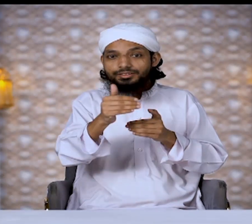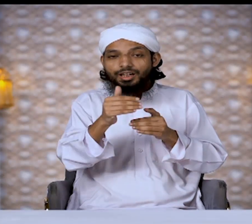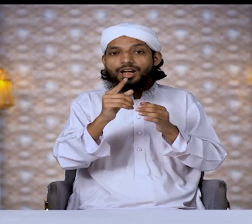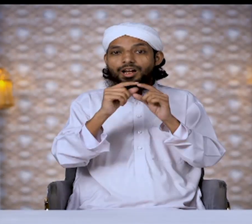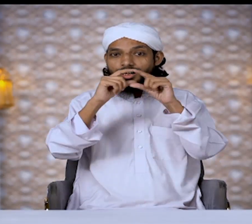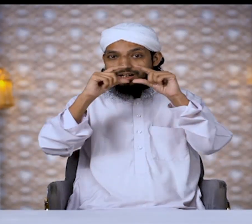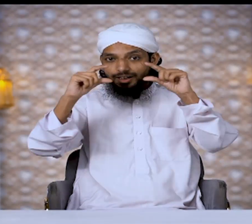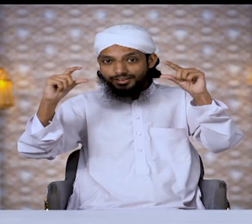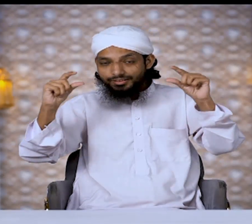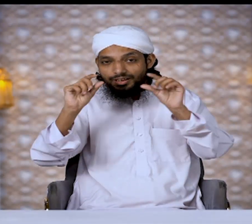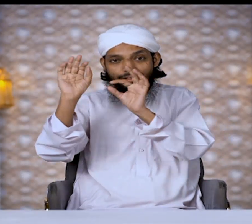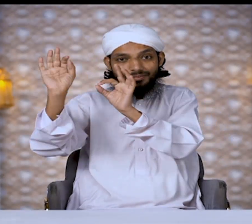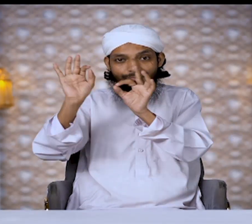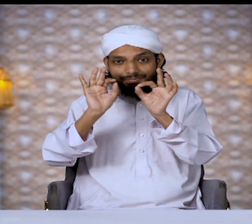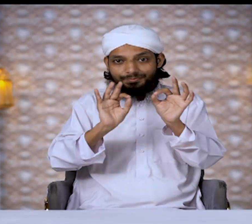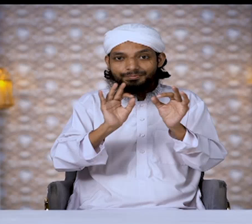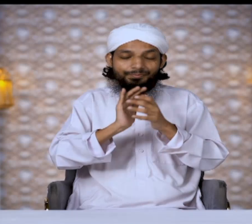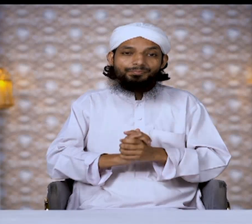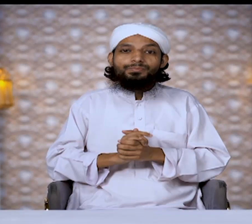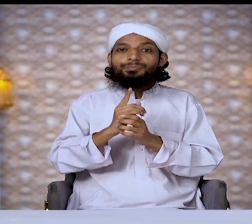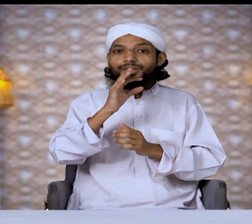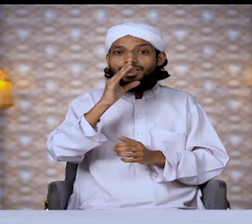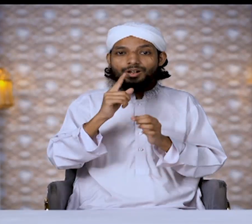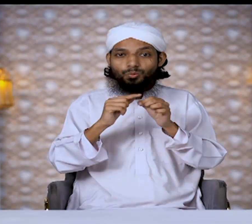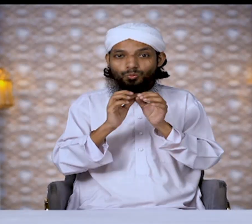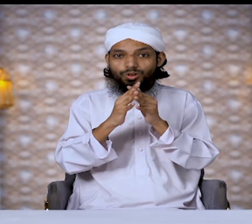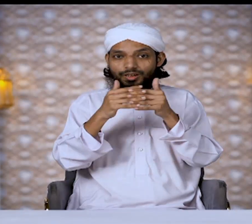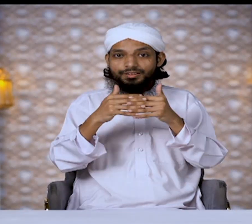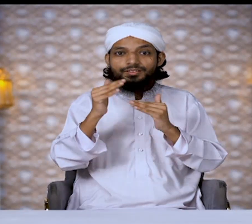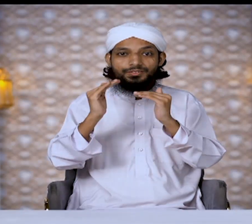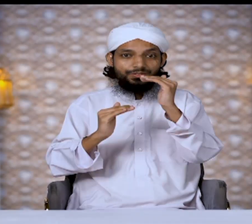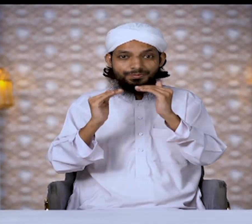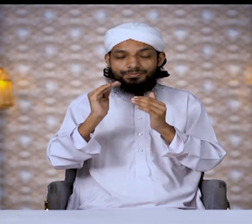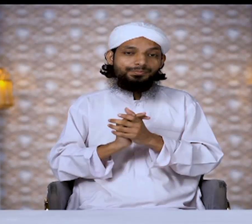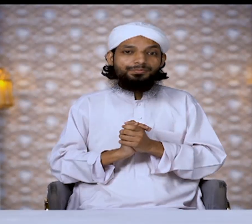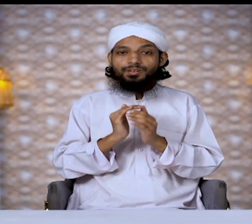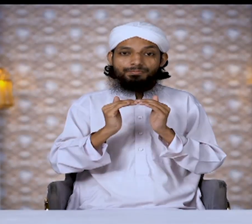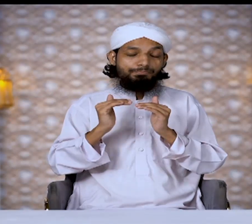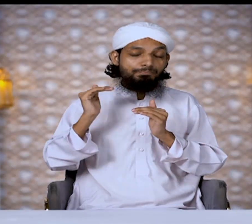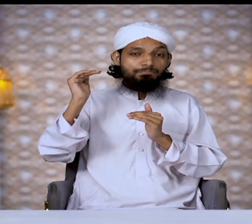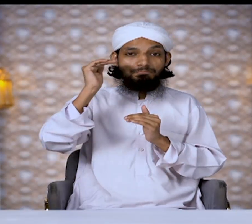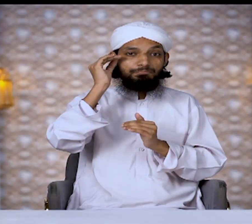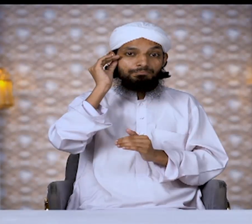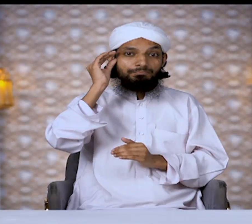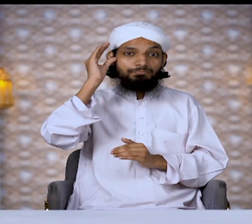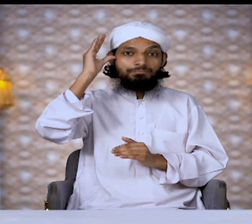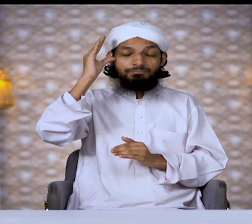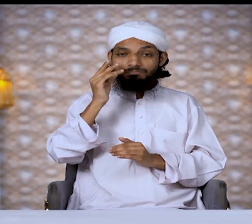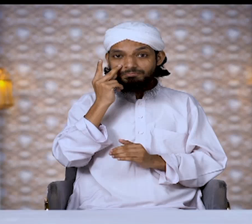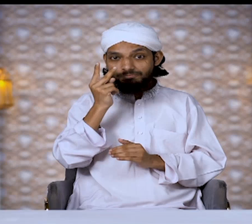کے تعلق کو قائم رکھ سکے۔ اس ترجمے سے قرآنی حقائق، علم و معارف کے وہ پوشیدہ راز ظاہر ہوتے ہیں جو عام طور پر